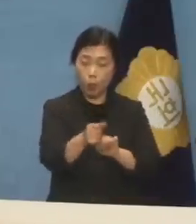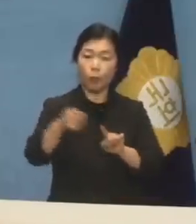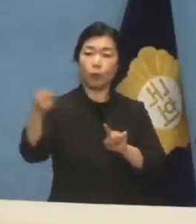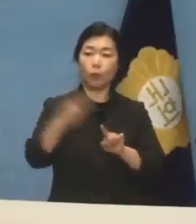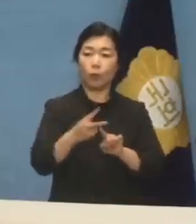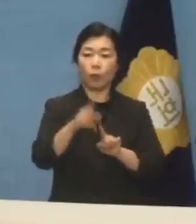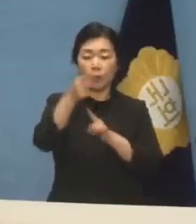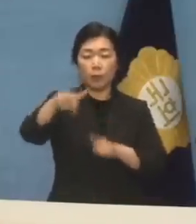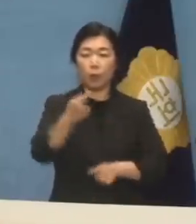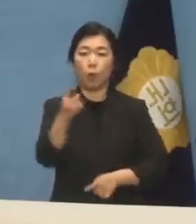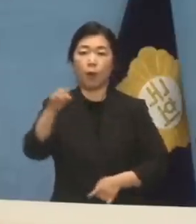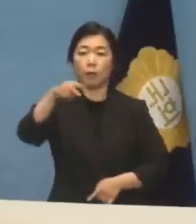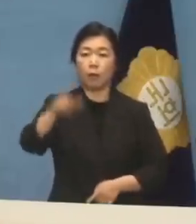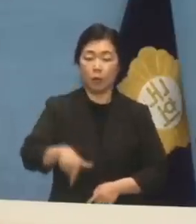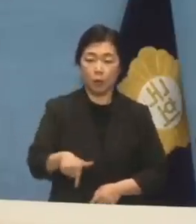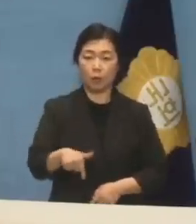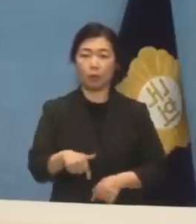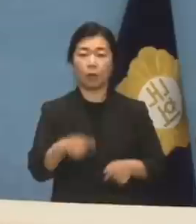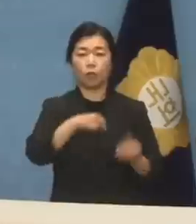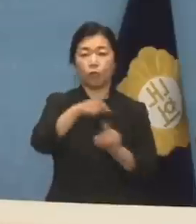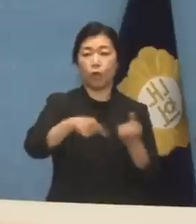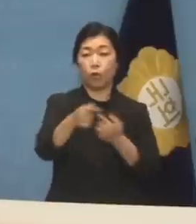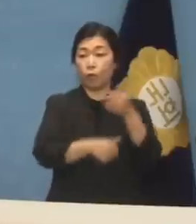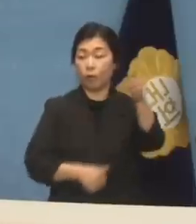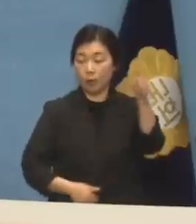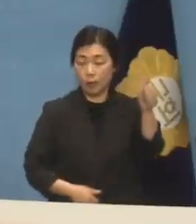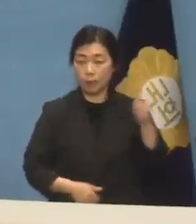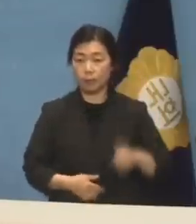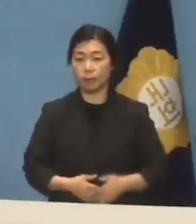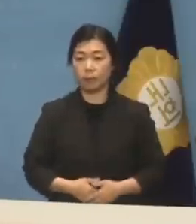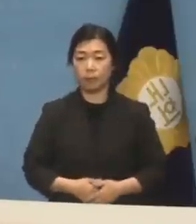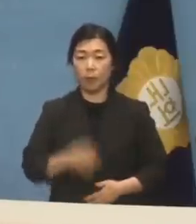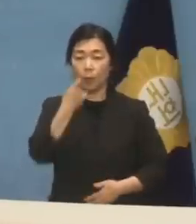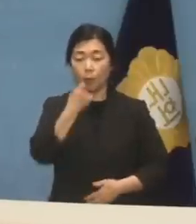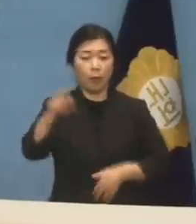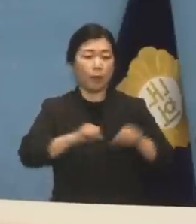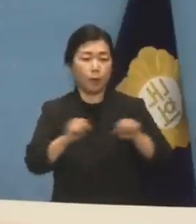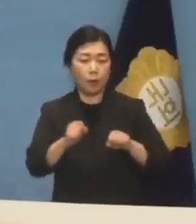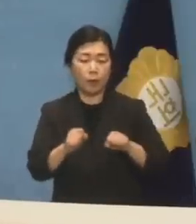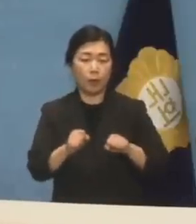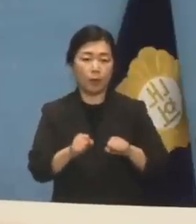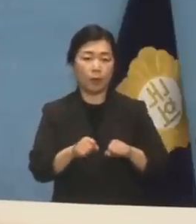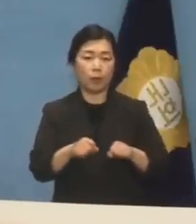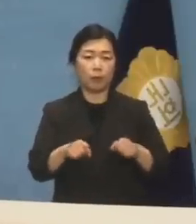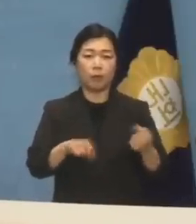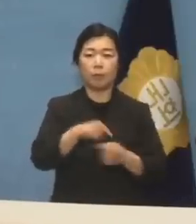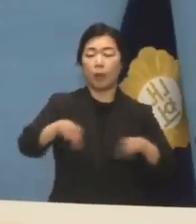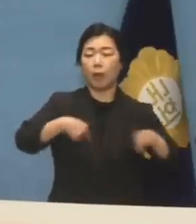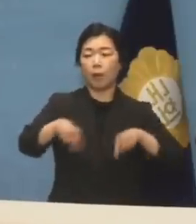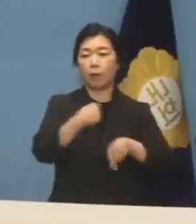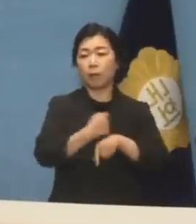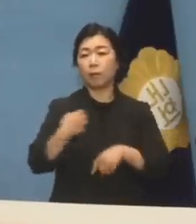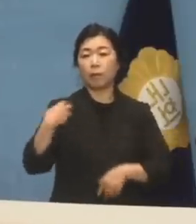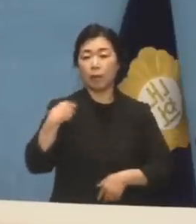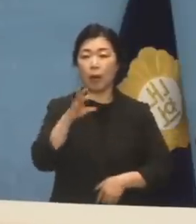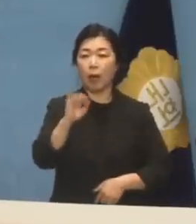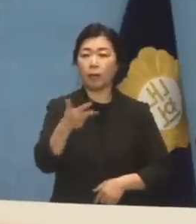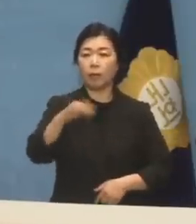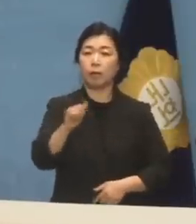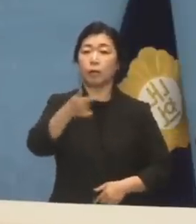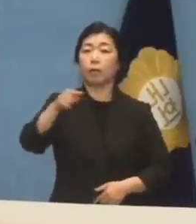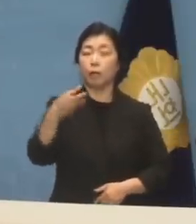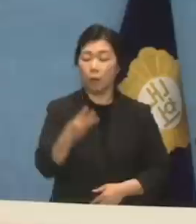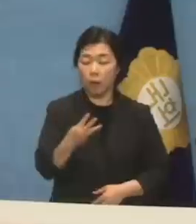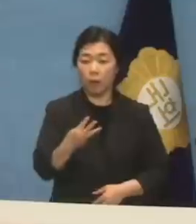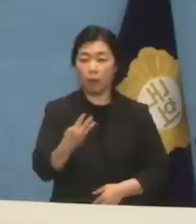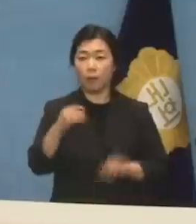그리고 이광석 촛불행동 문의위원장님 오셨고요. 저 촛불행동에서 집행위원 맡고 계시는 안진걸